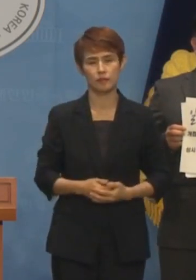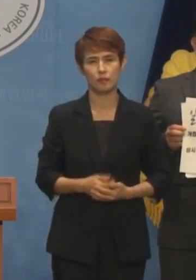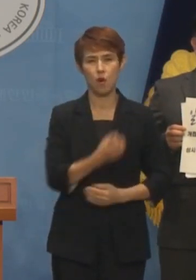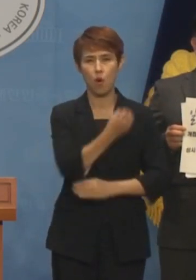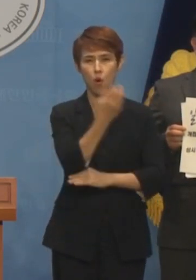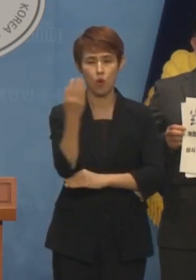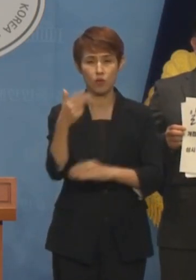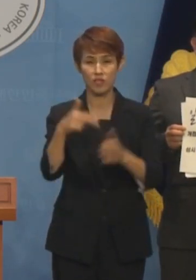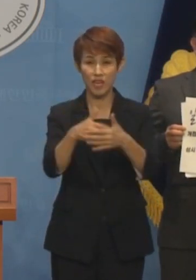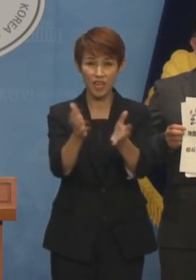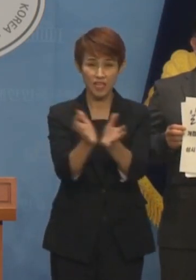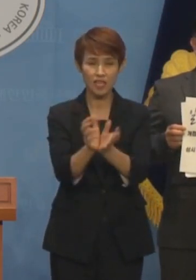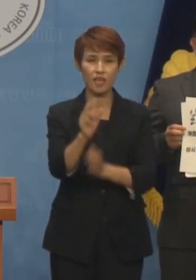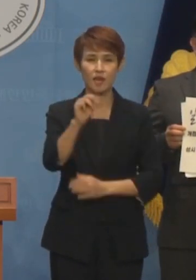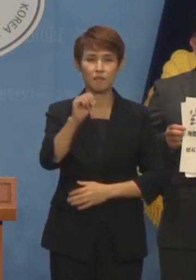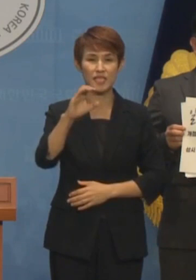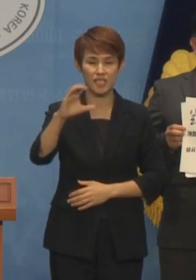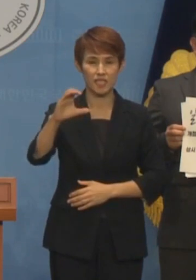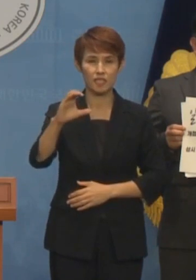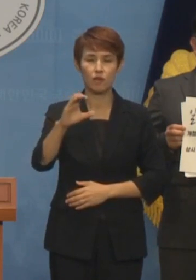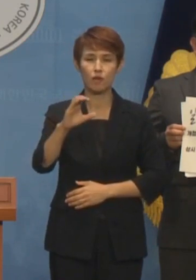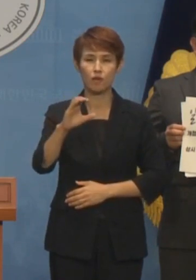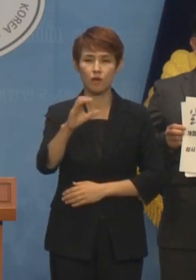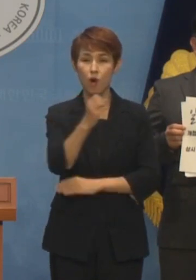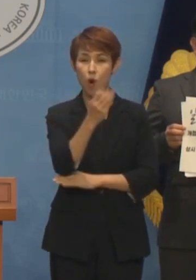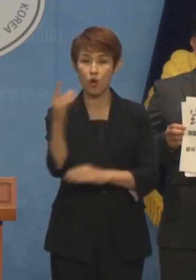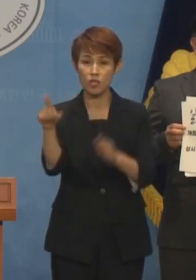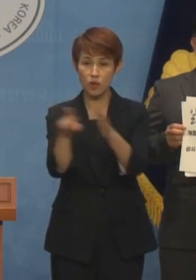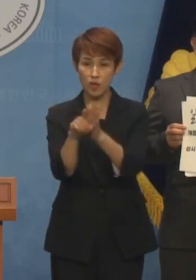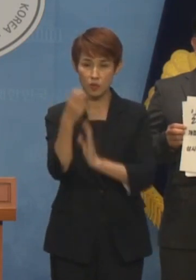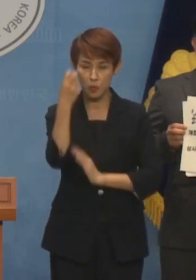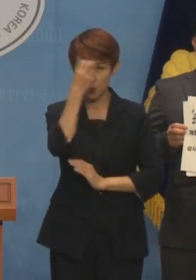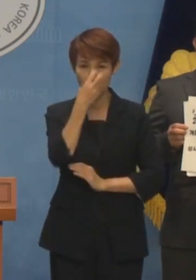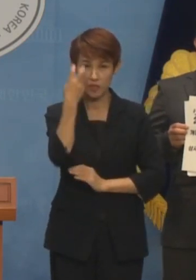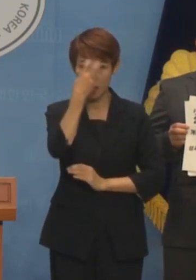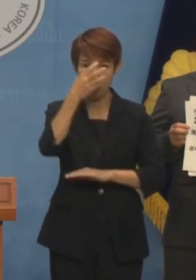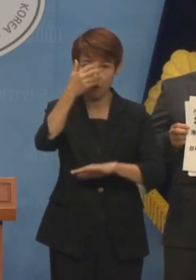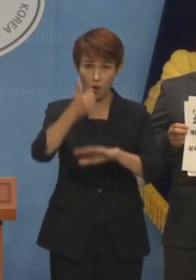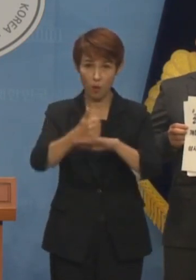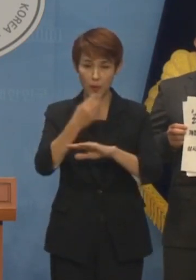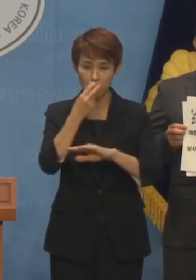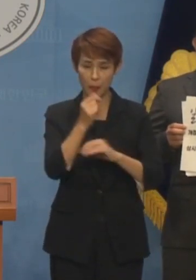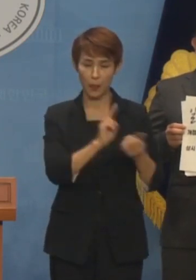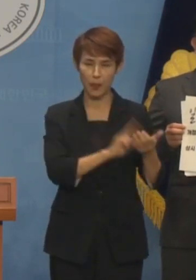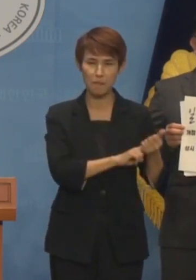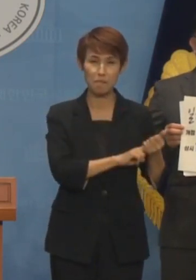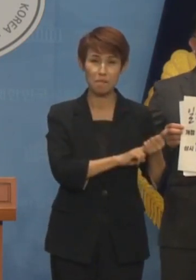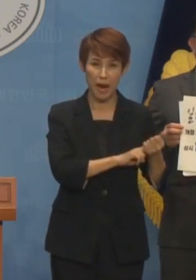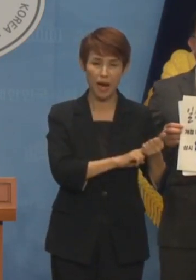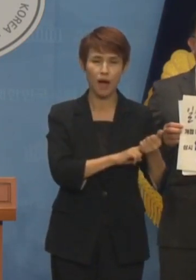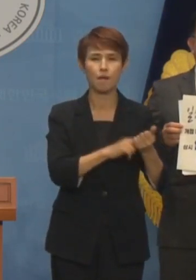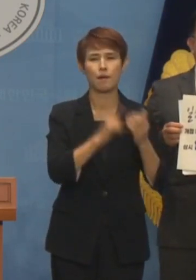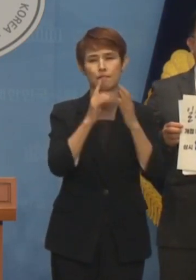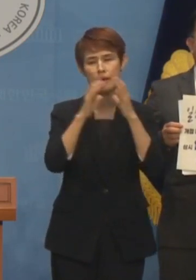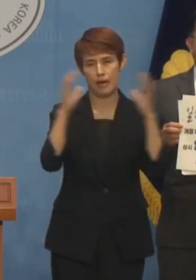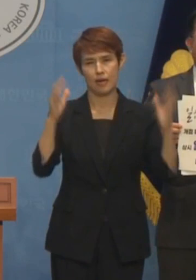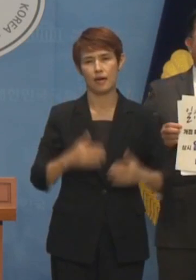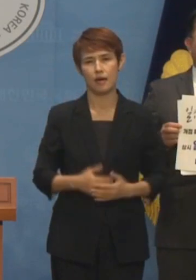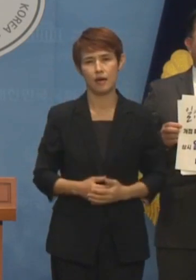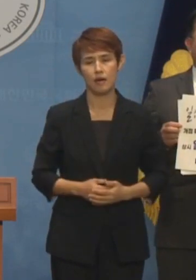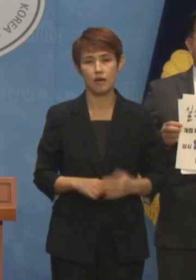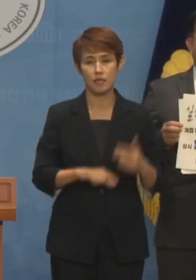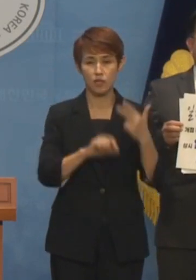한국언론진흥재단이 MBC의 언론 신뢰도 조사 결과를 의도적으로 숨겨 논란이 된 일도 있습니다. 2024년 7월 8일